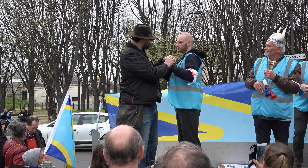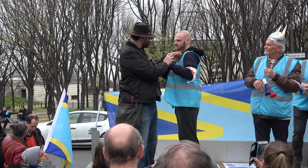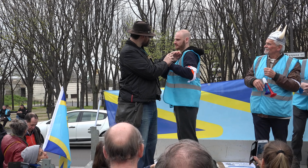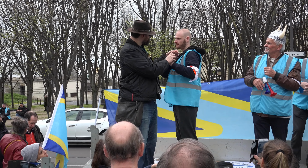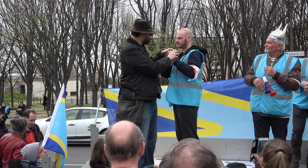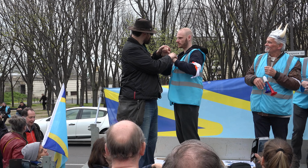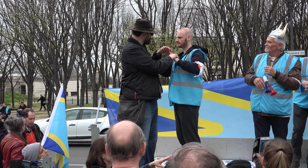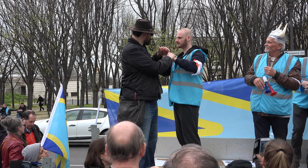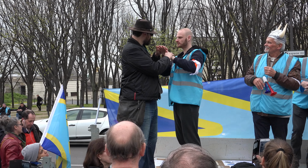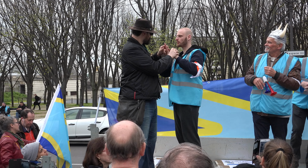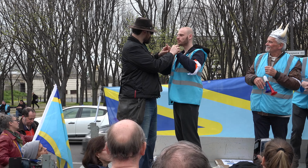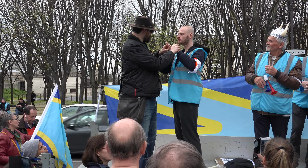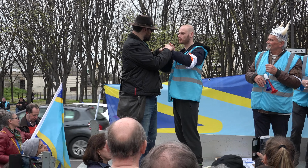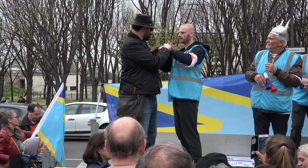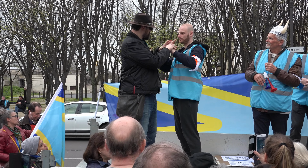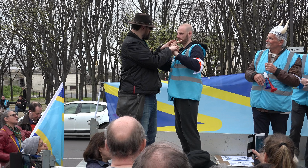en cette manifestation.